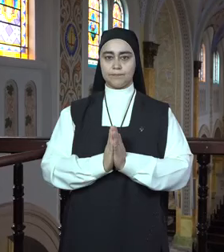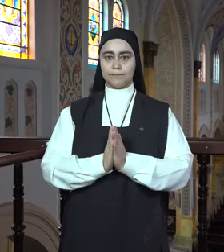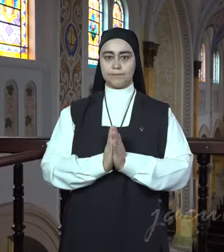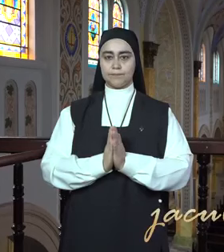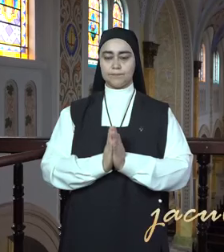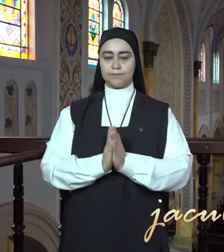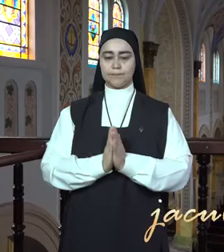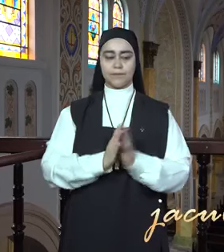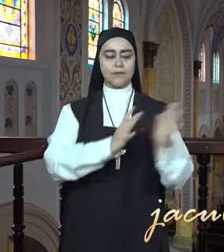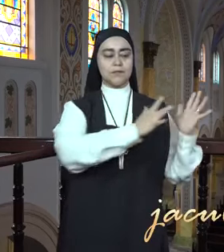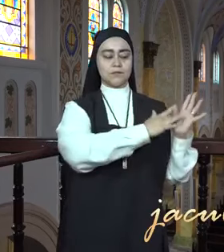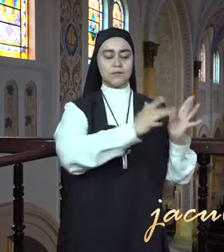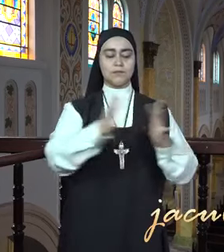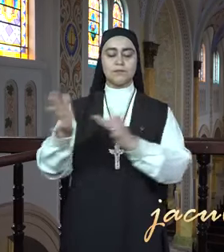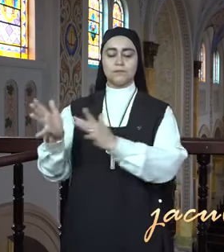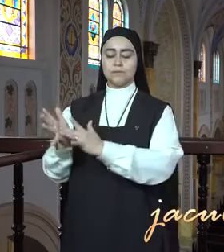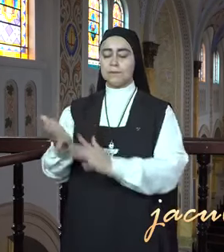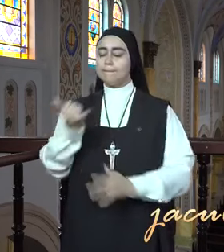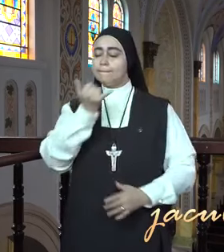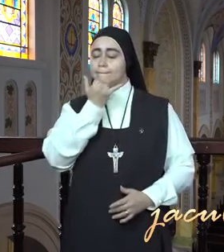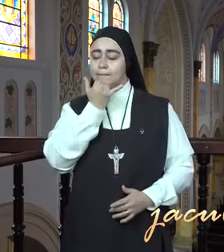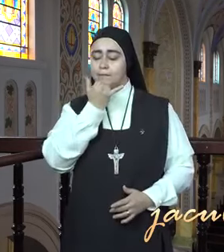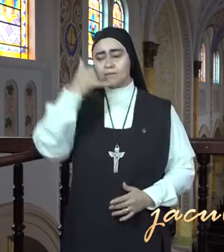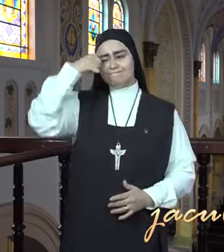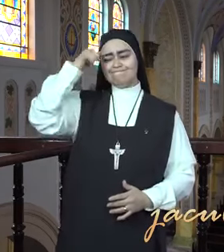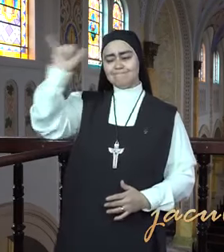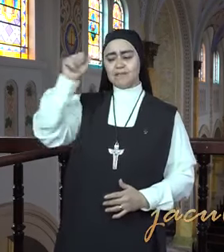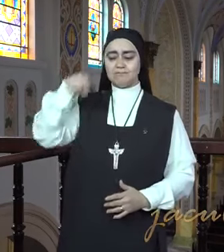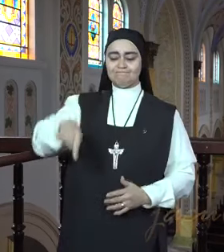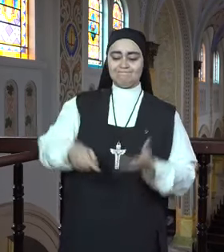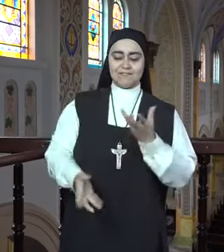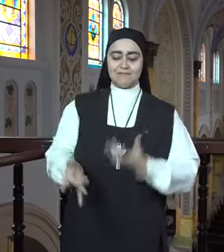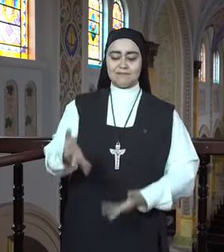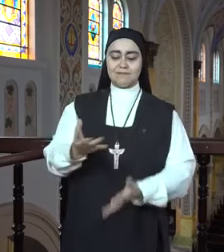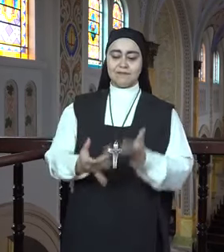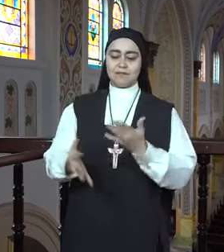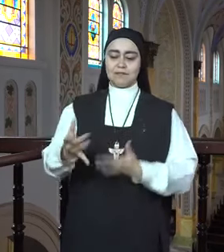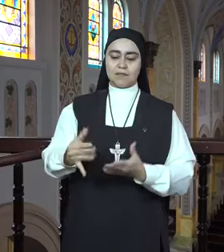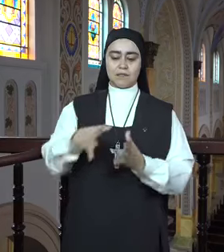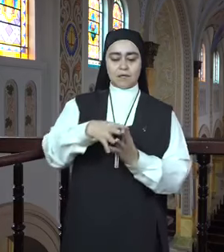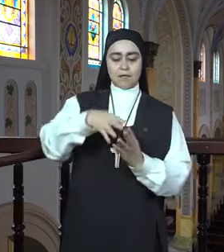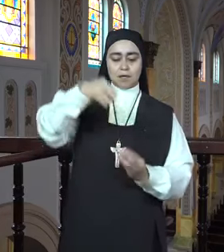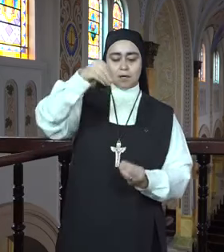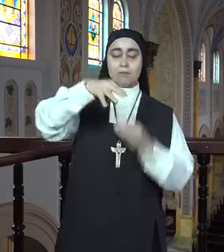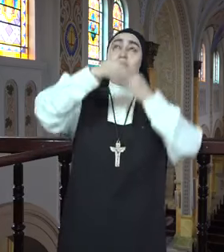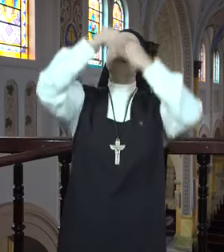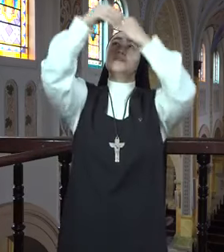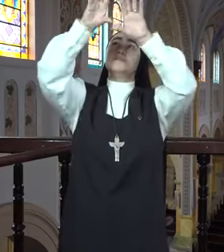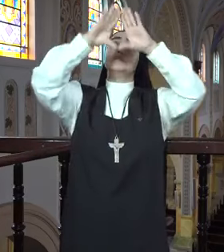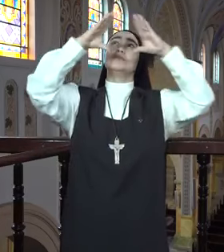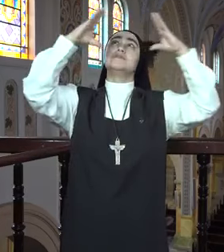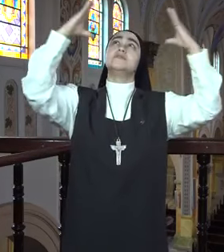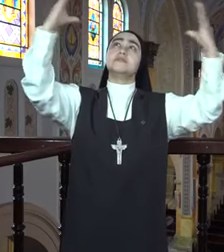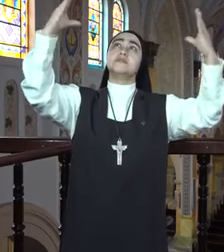Ó meu Jesus, perdoai-nos, livrai-nos do fogo do inferno, levai as almas todas para o céu